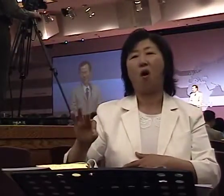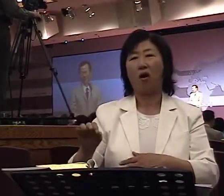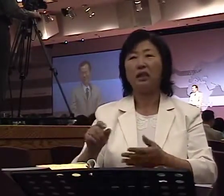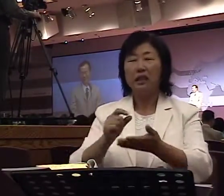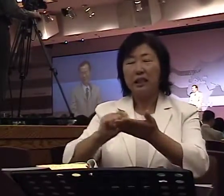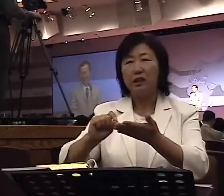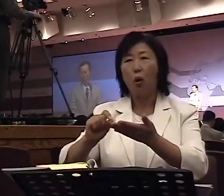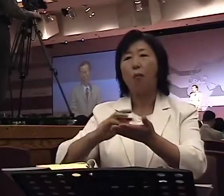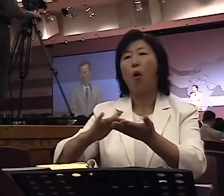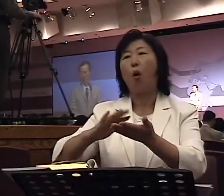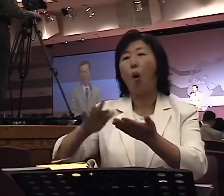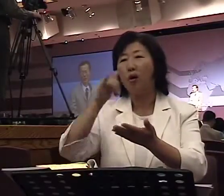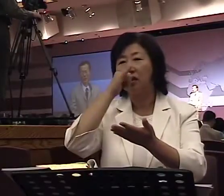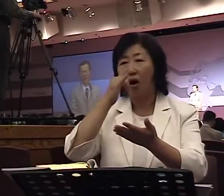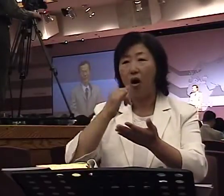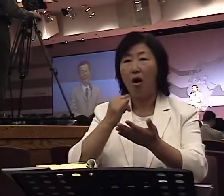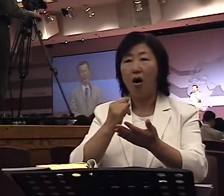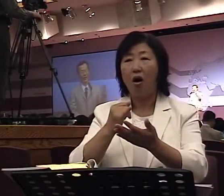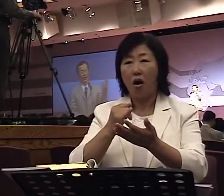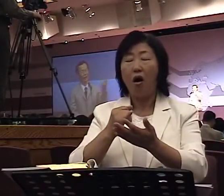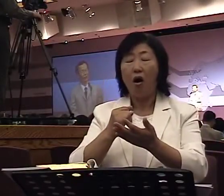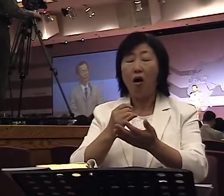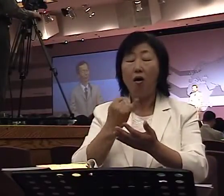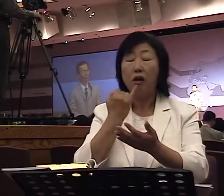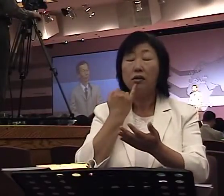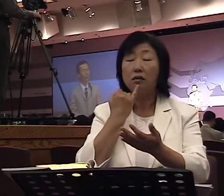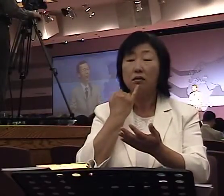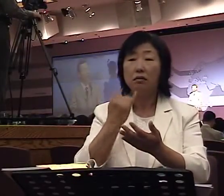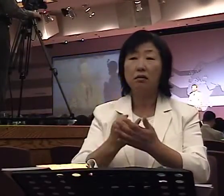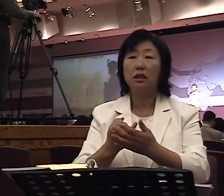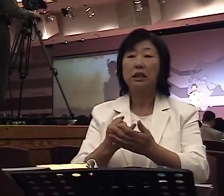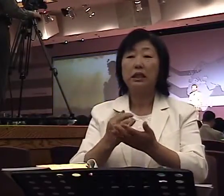가족들을 위해 우리가 한번 기도했으면 좋겠는데요. 한번 좀